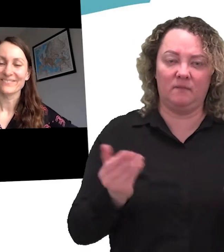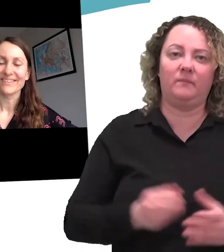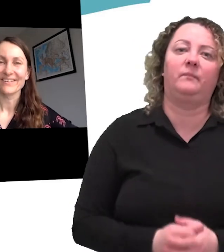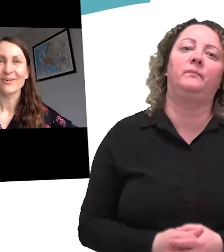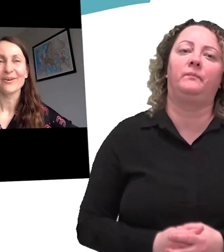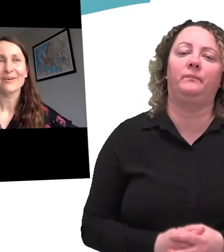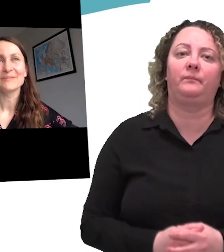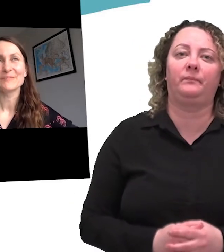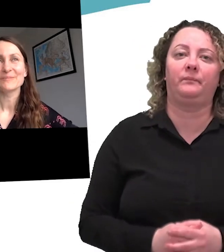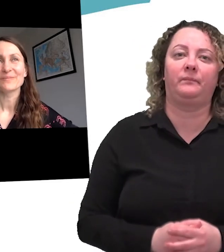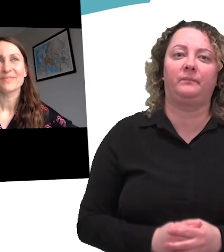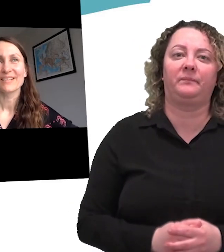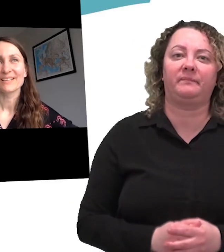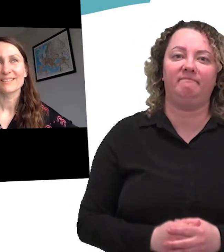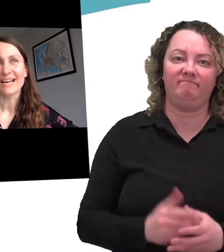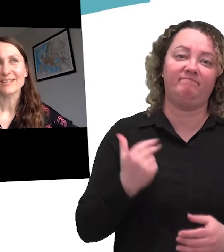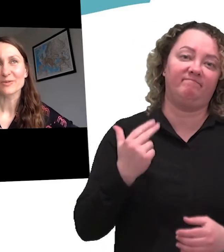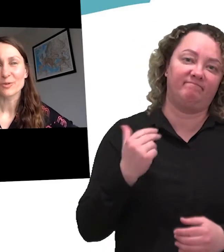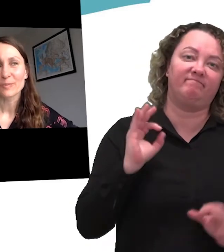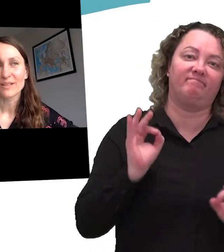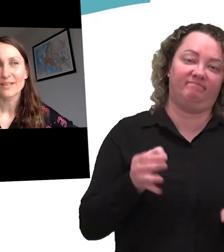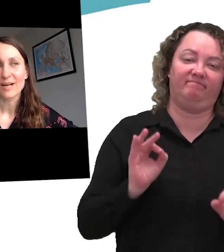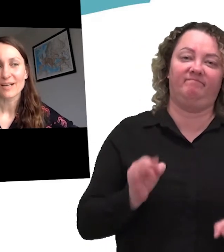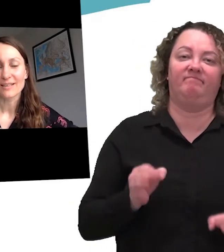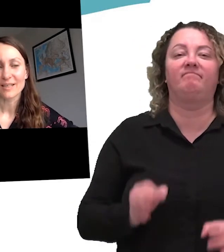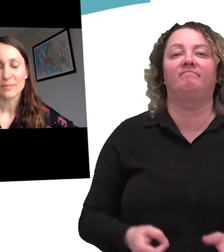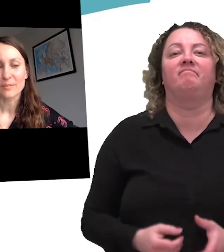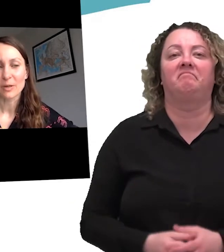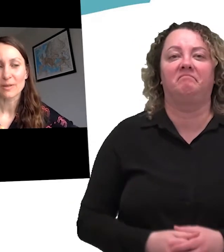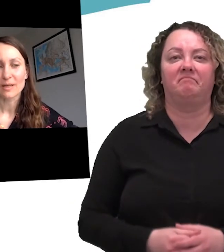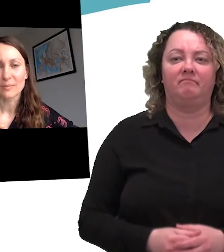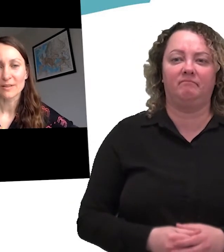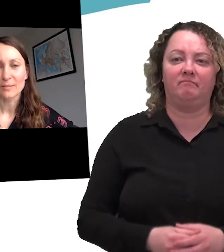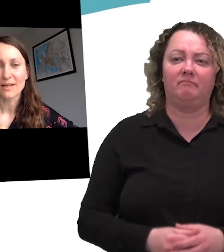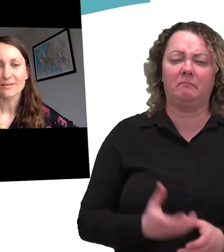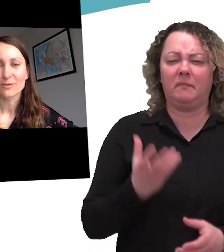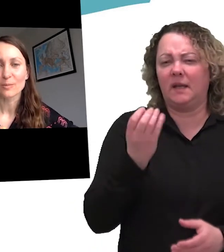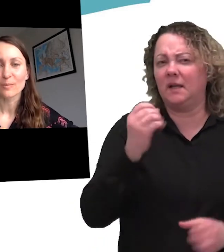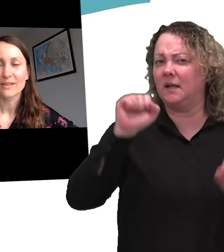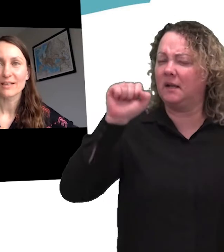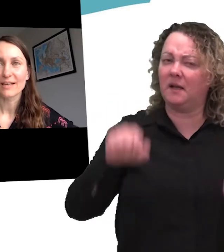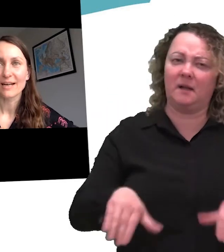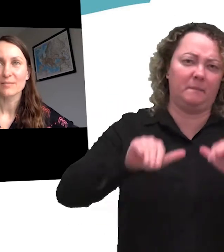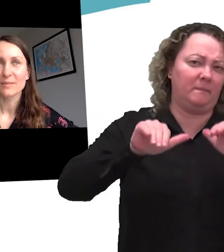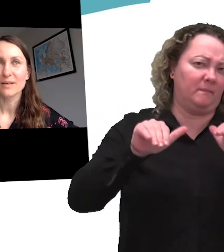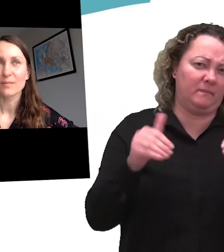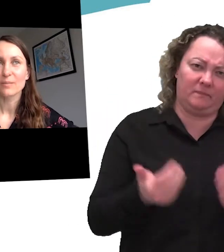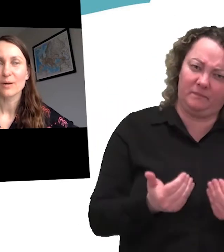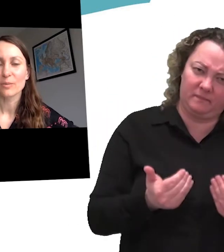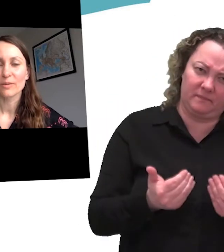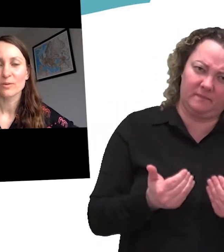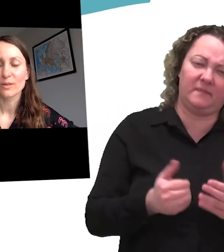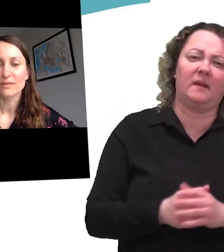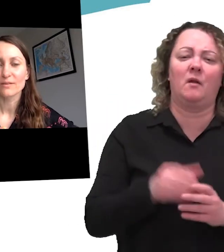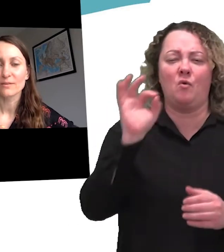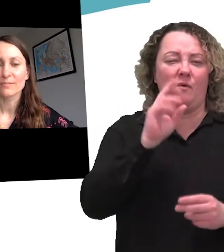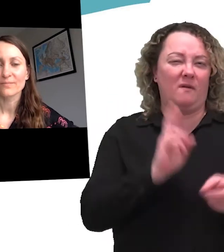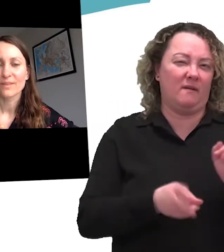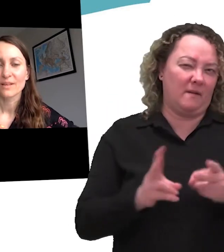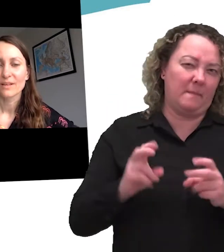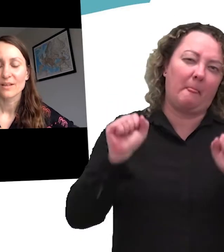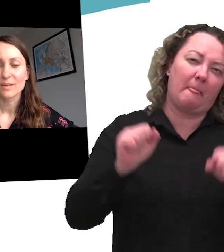Jo. O... Dar gal trumpai, kadangi paminėjom gaminimą, trumpai gal galima